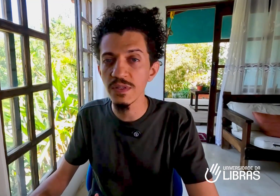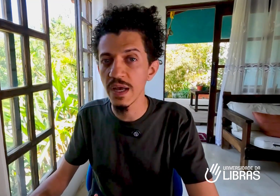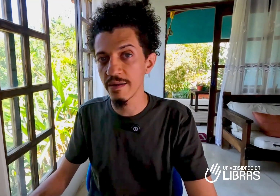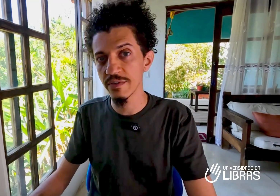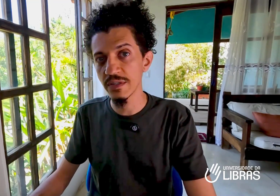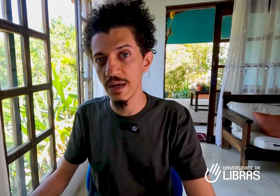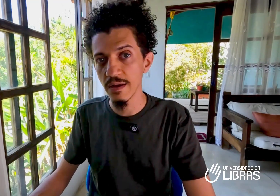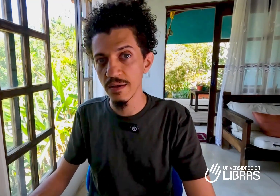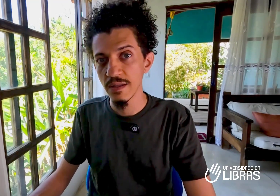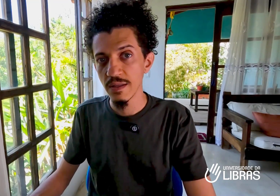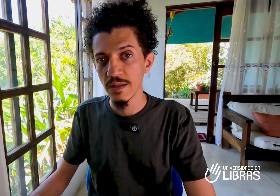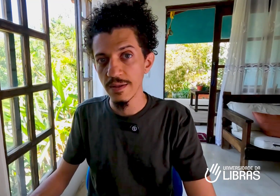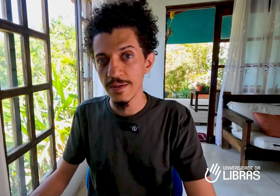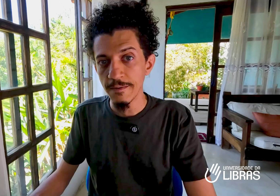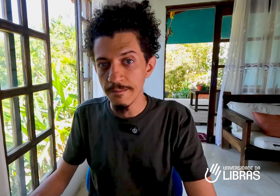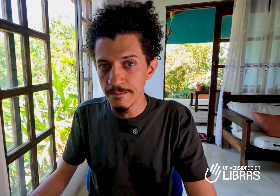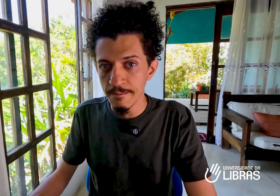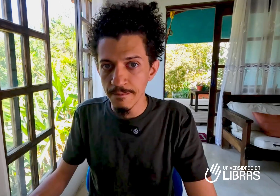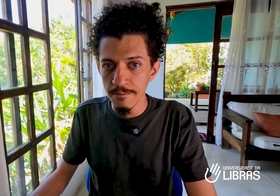consegue avançar.